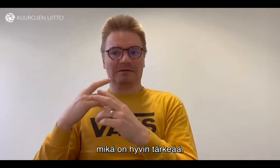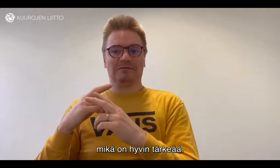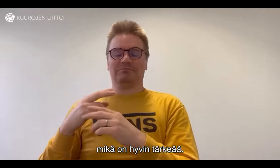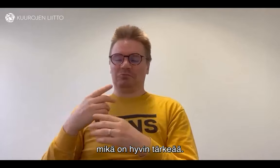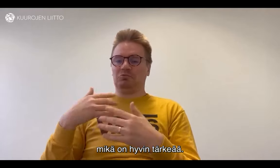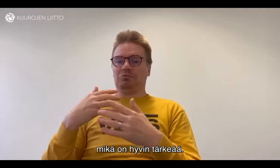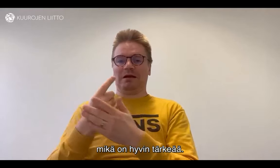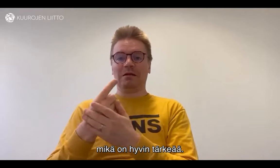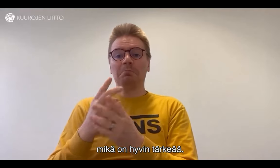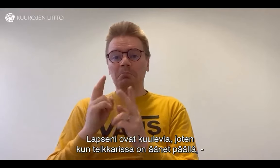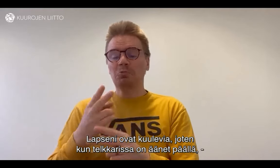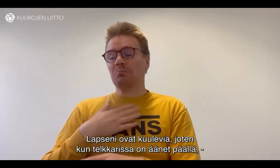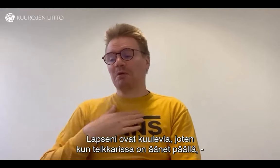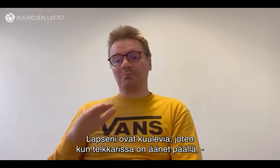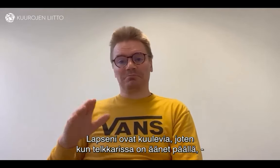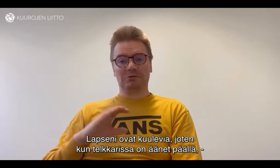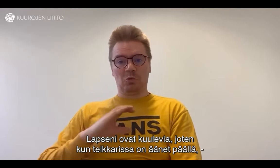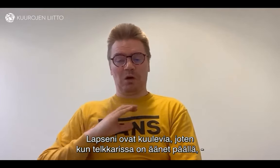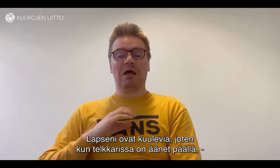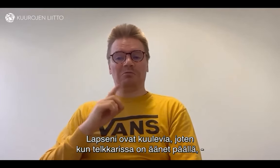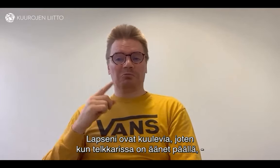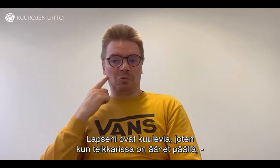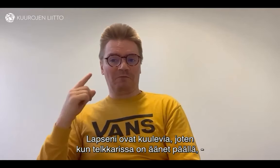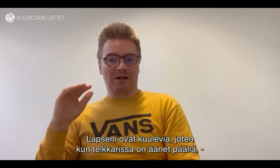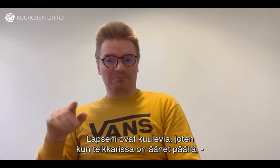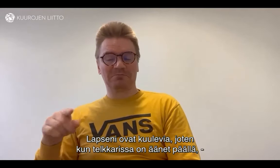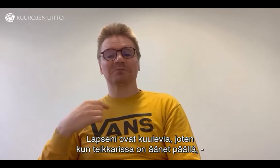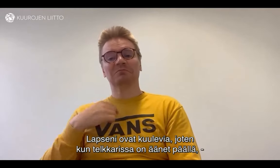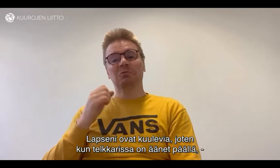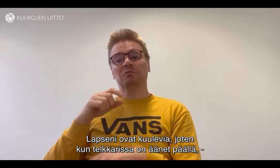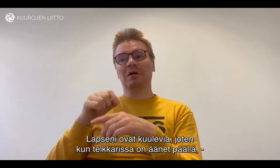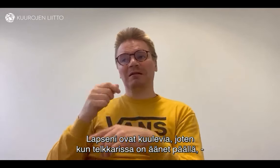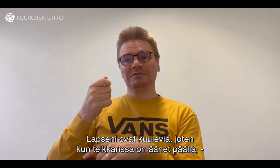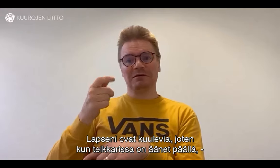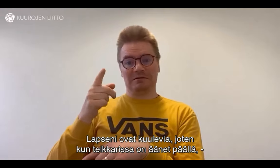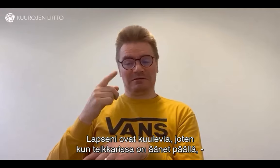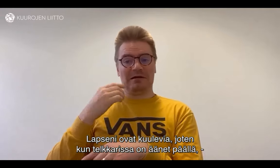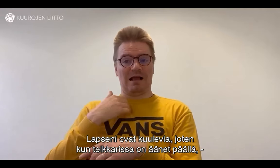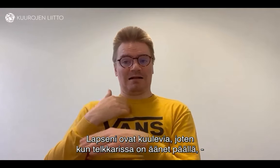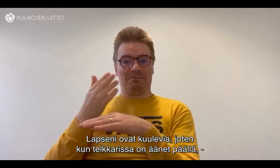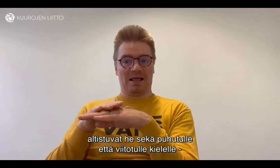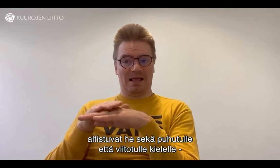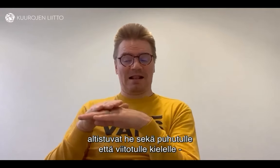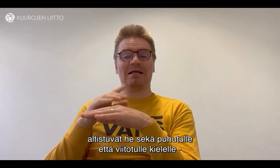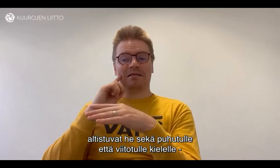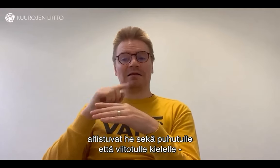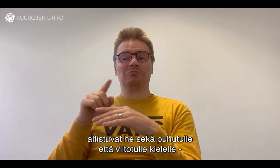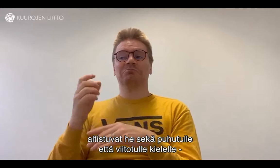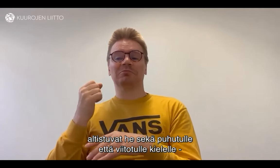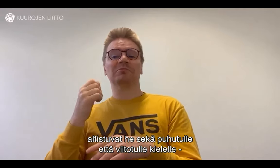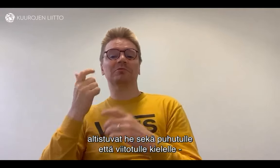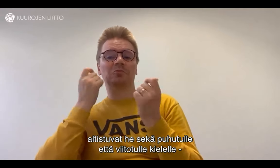kautta, mikä on hyvin tärkeää. Lapseni ovat kuulevia, joten kun telkkarissa on äänet päällä,